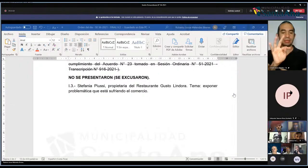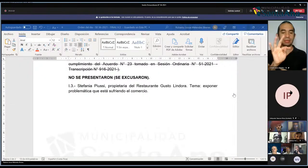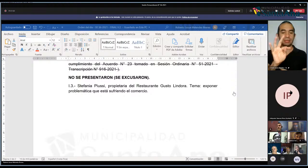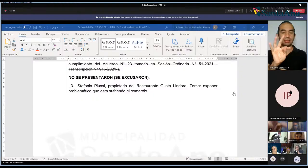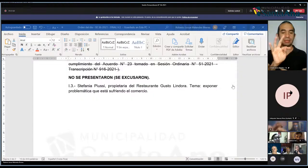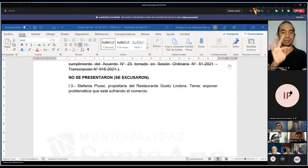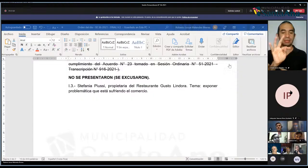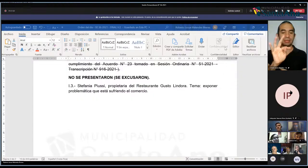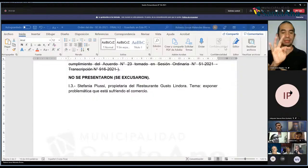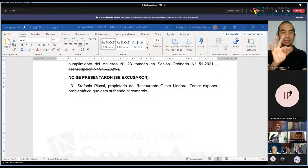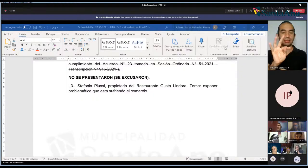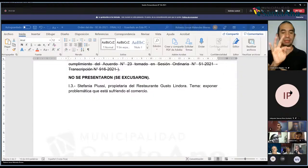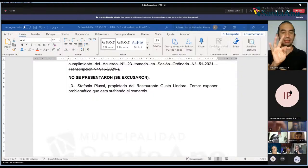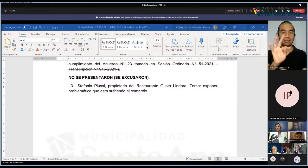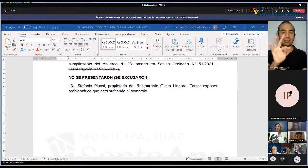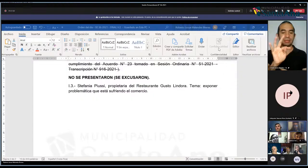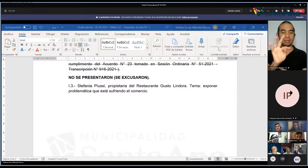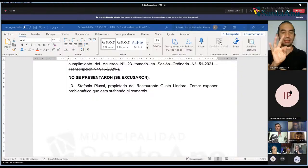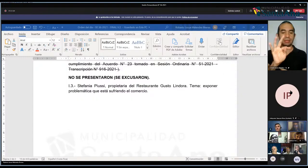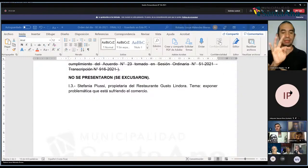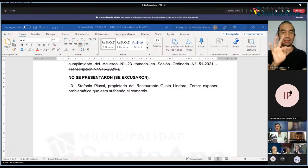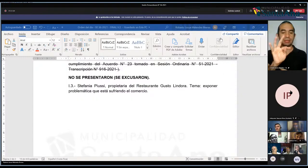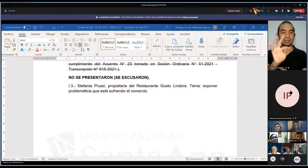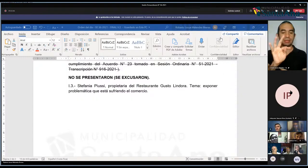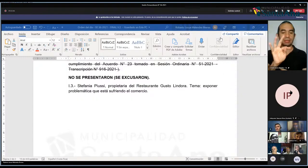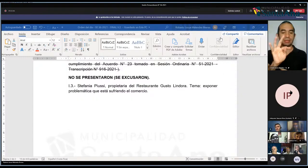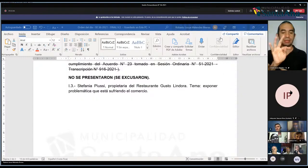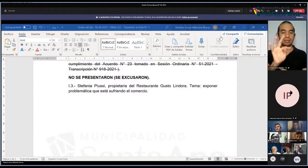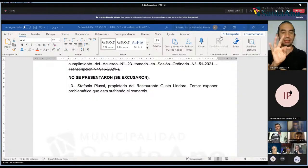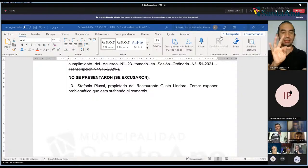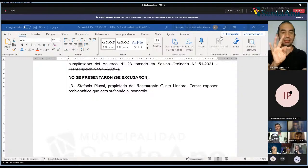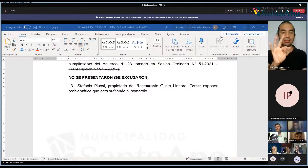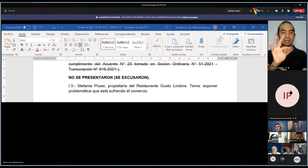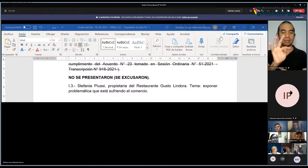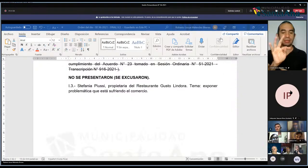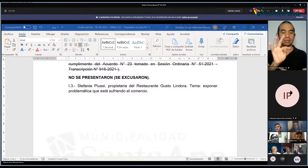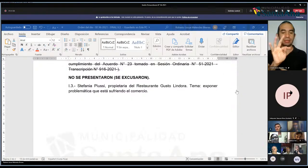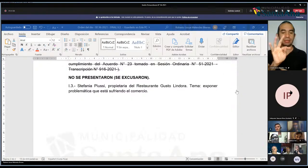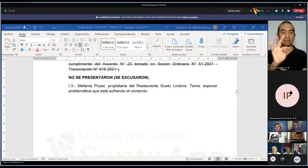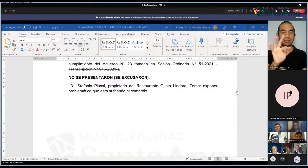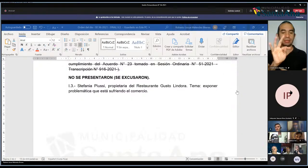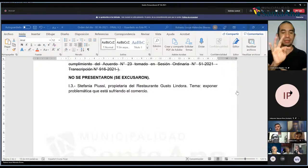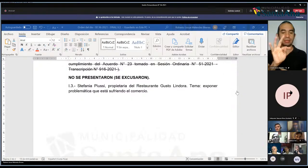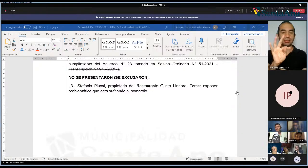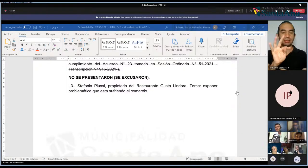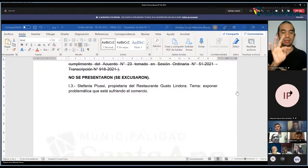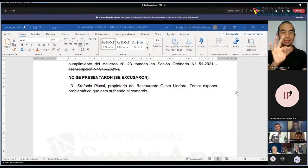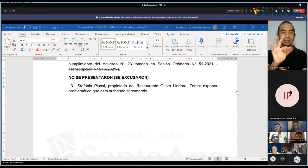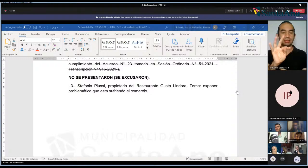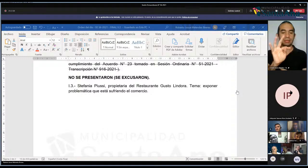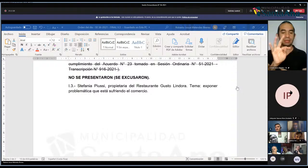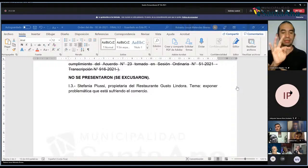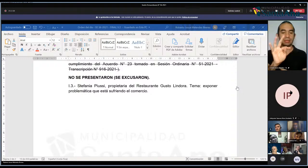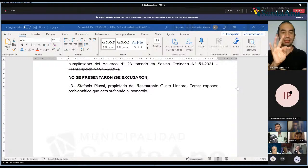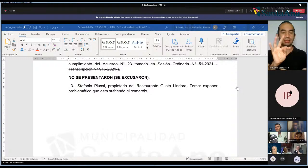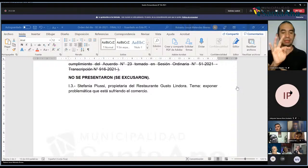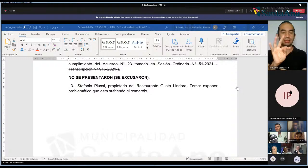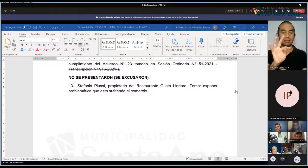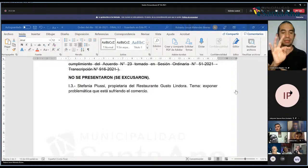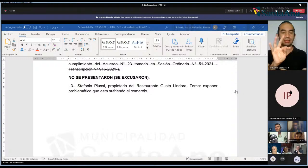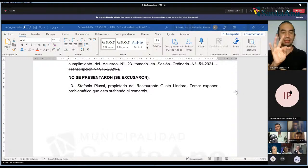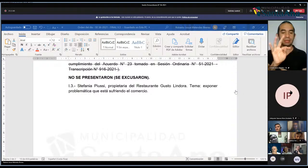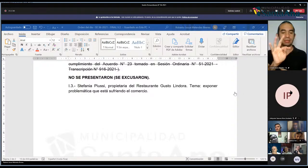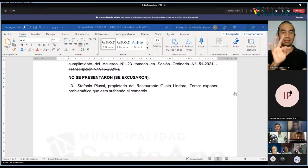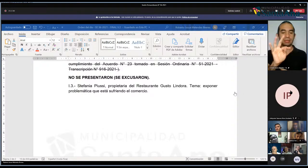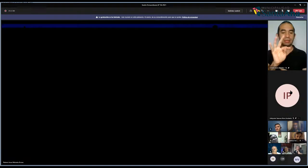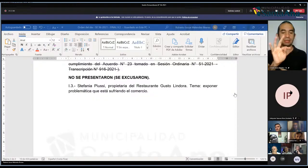al inicio no puede determinar si vi que estaba con un roberto chacón pero ahorita no pude ahorita que lo estoy revisando nada